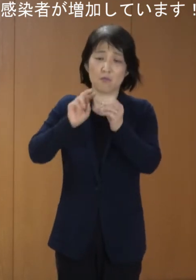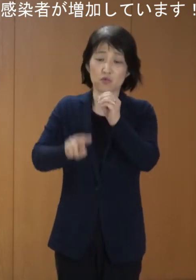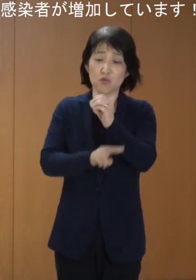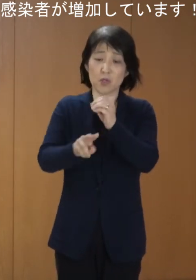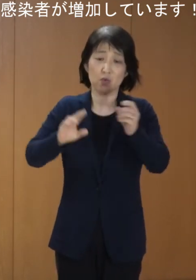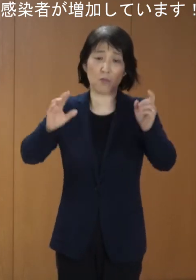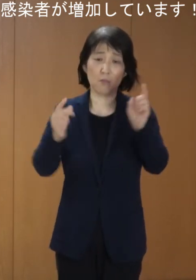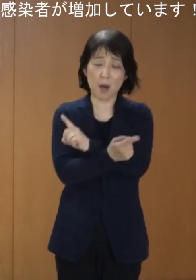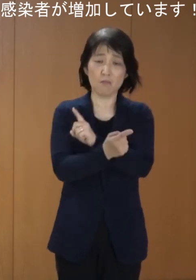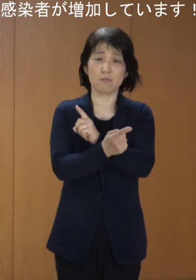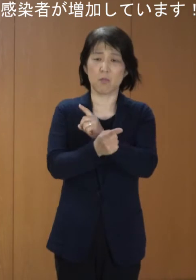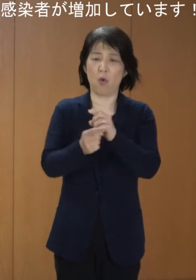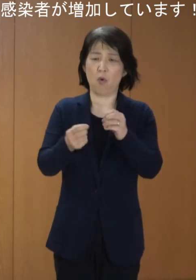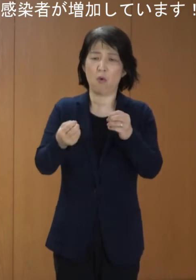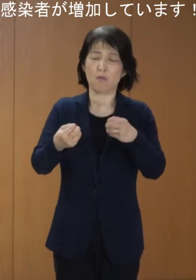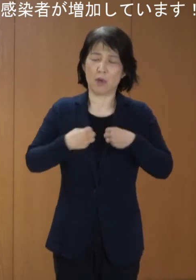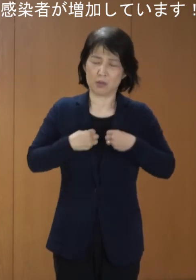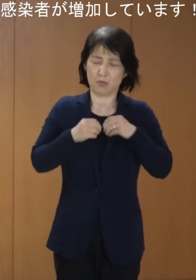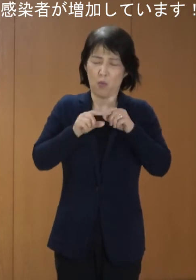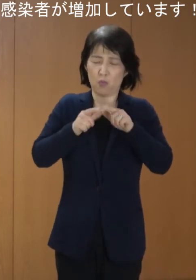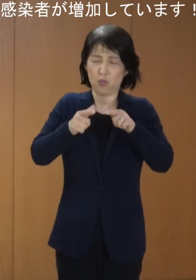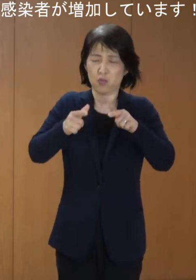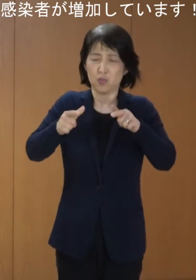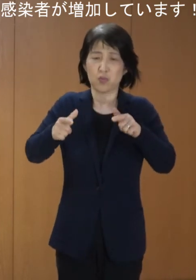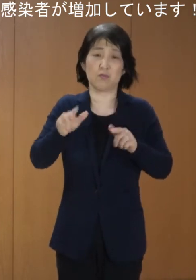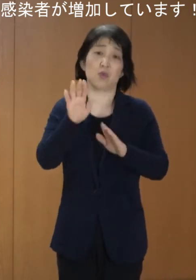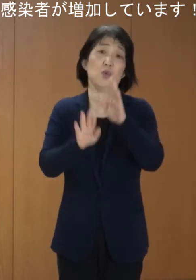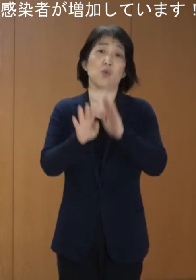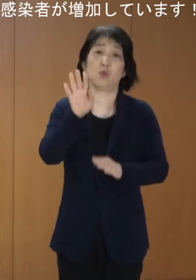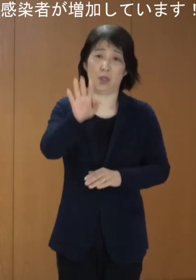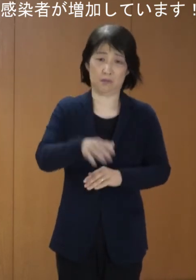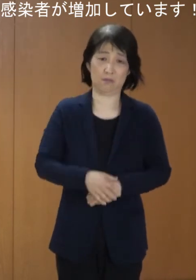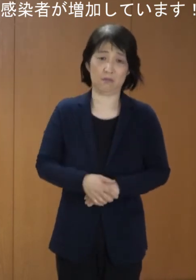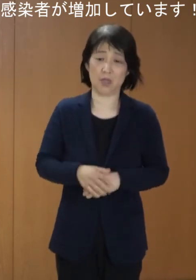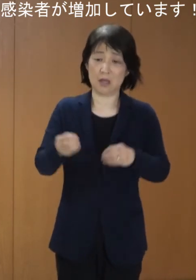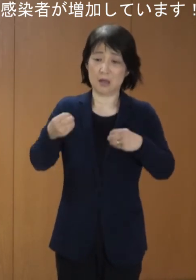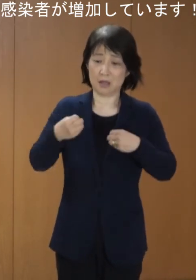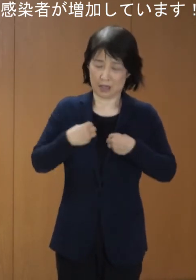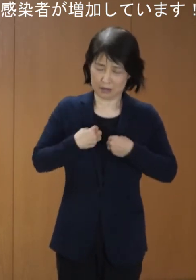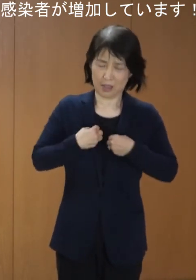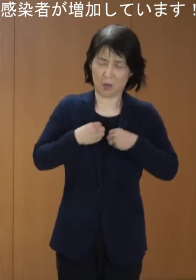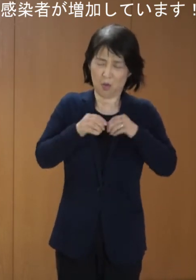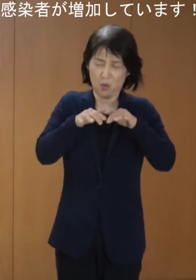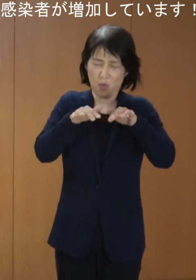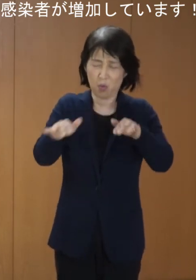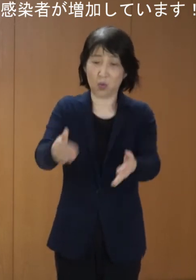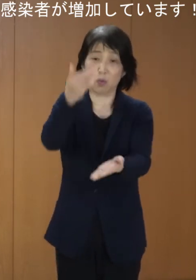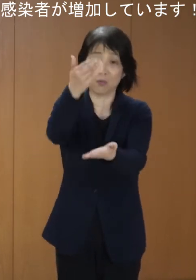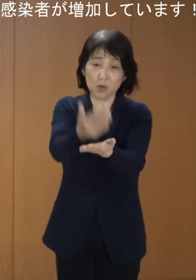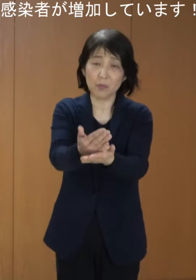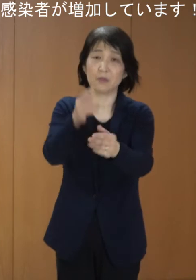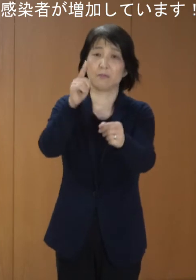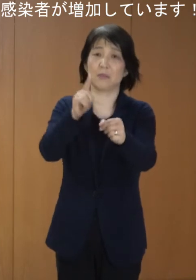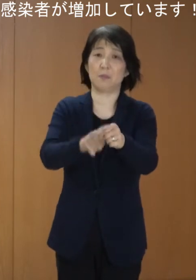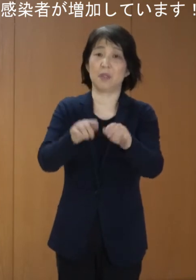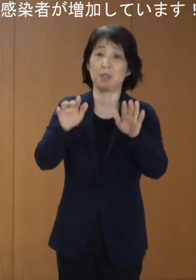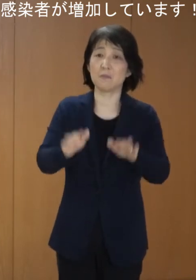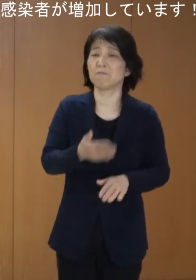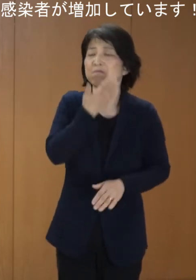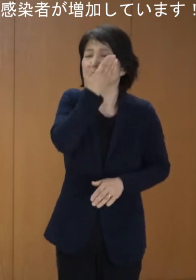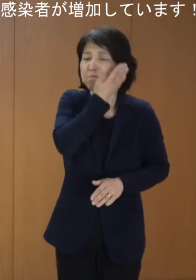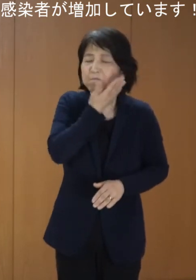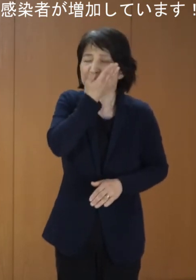による感染も増加しつつあります。感染を再拡大させないためにも今が大事な時です